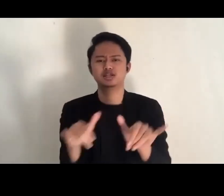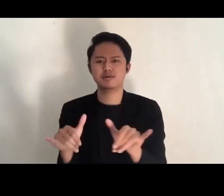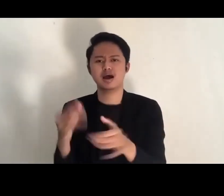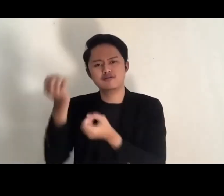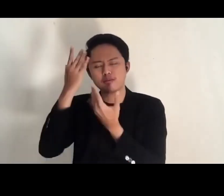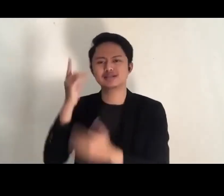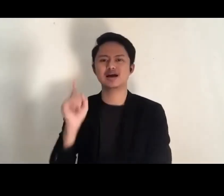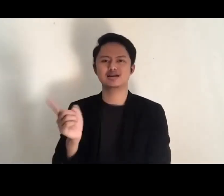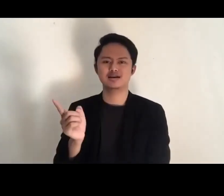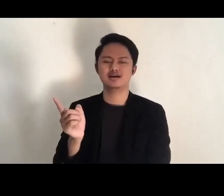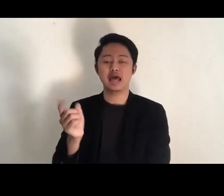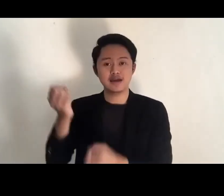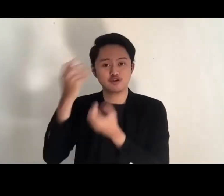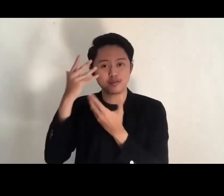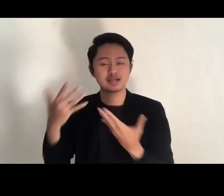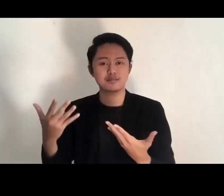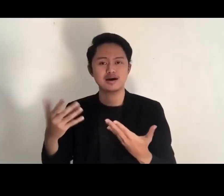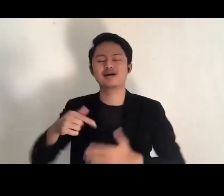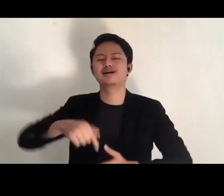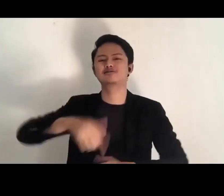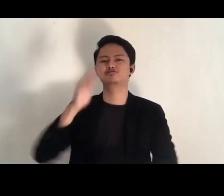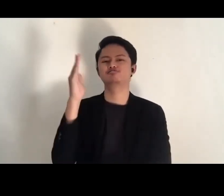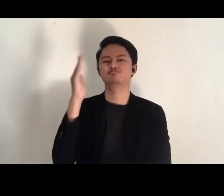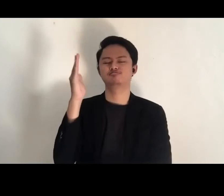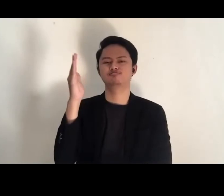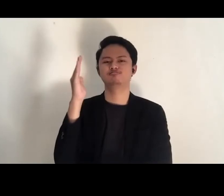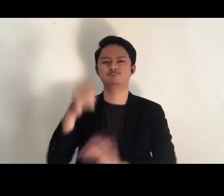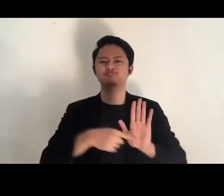dan hasilnya ini kami paparkan di depan